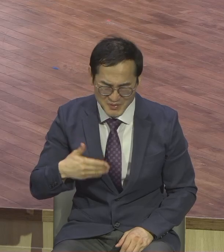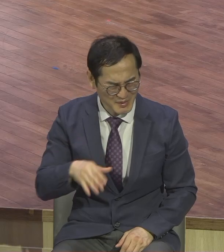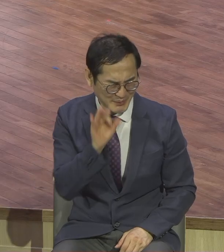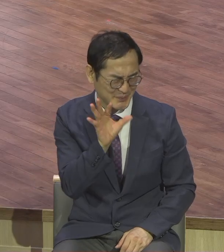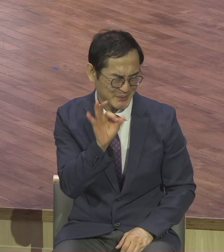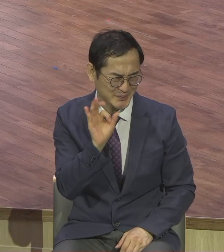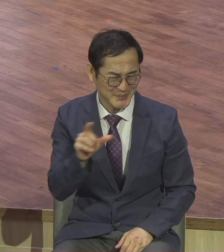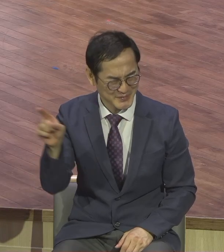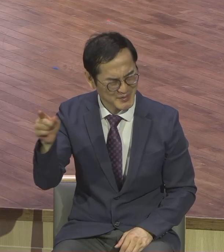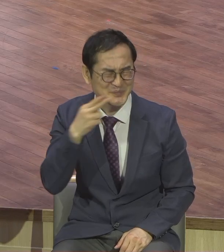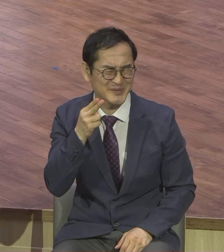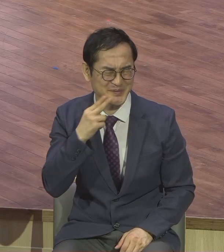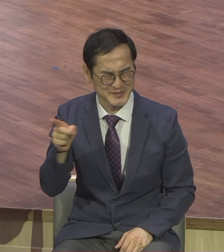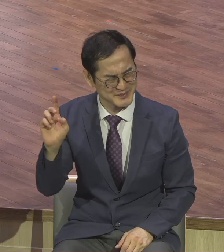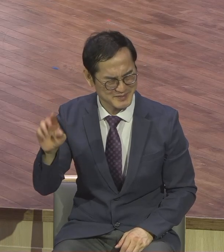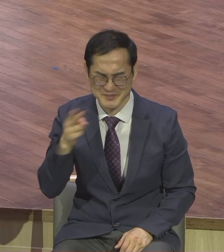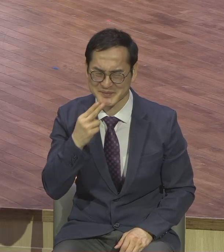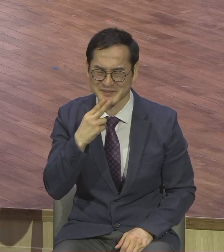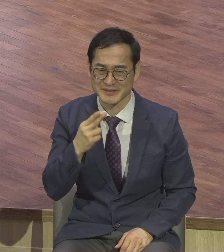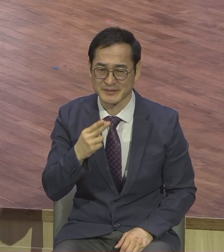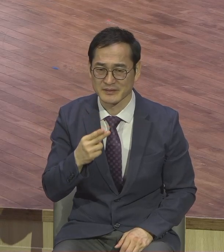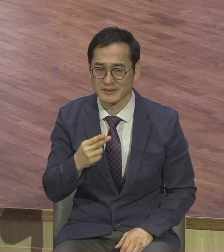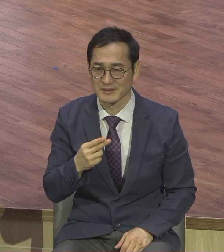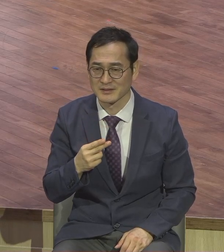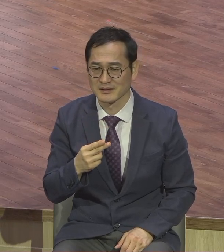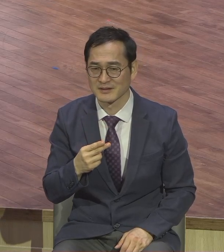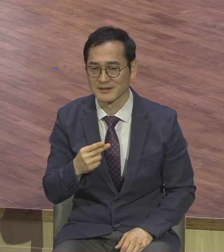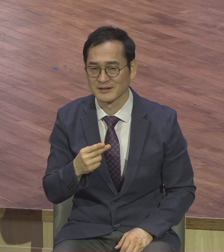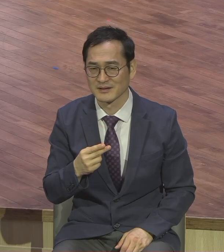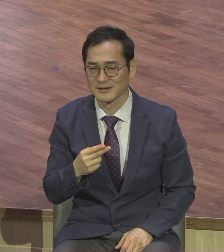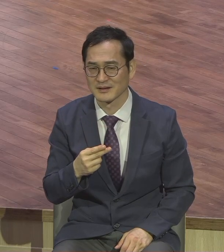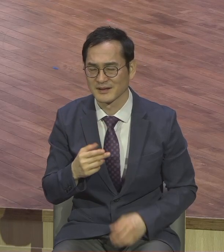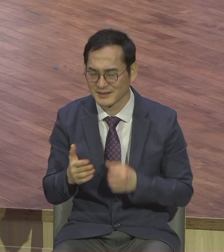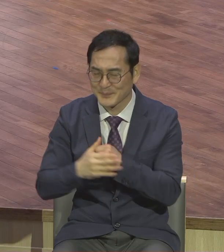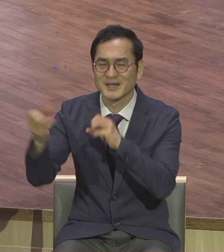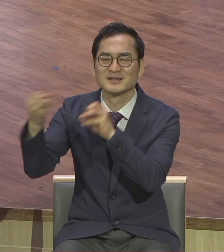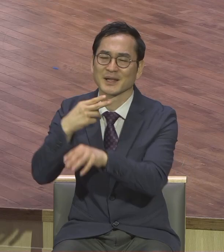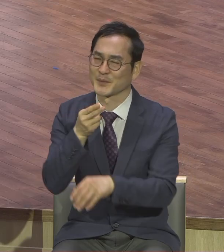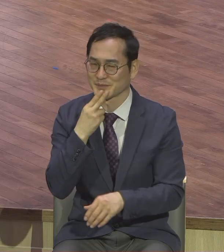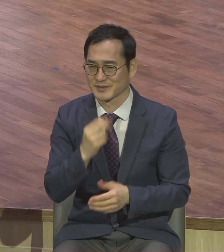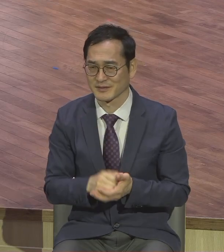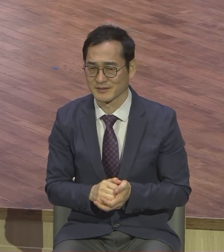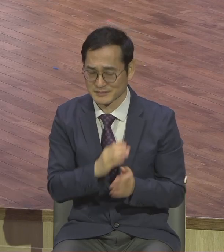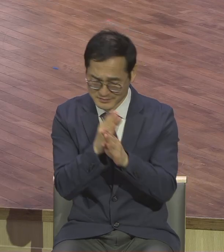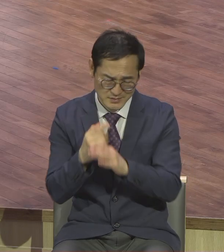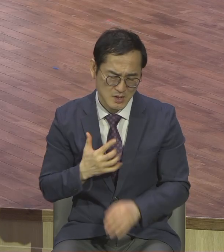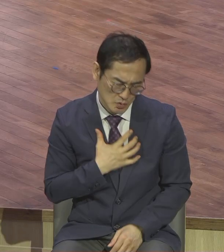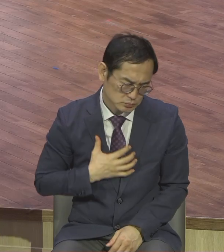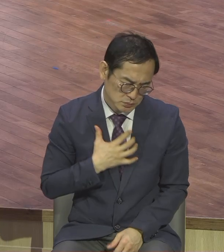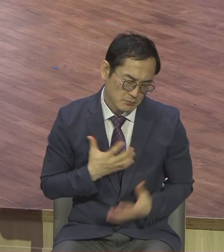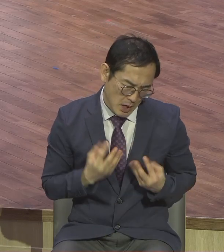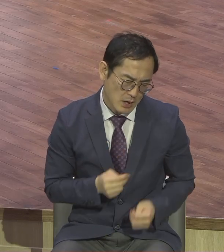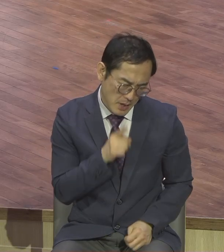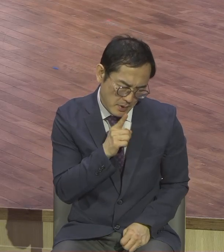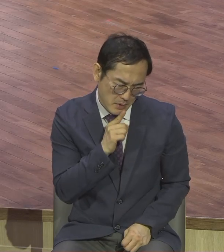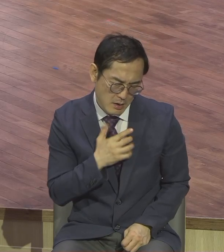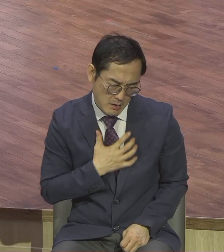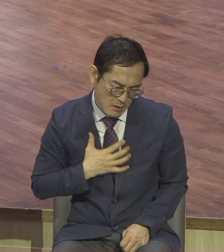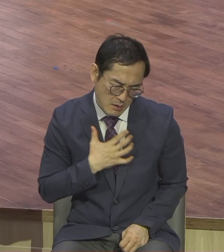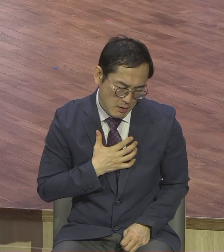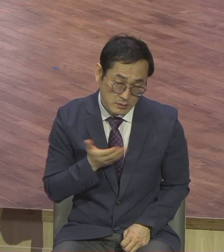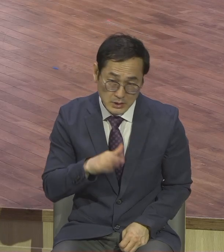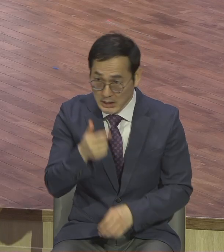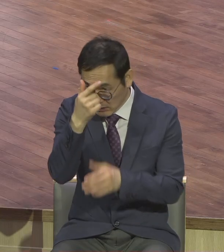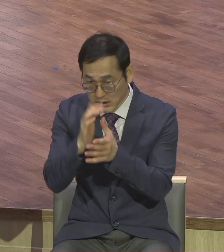하지요. 걱정은 많이 합니다. 염려도 많이 합니다. 온갖 의논들을 많이 합니다. 말들은 많이 합니다.